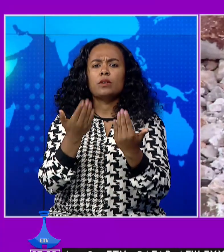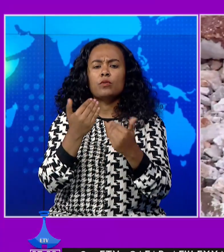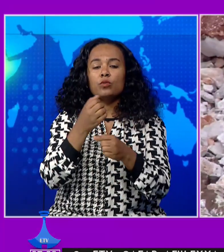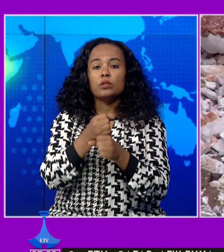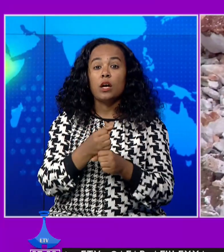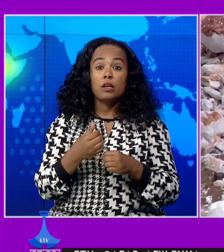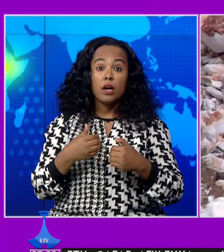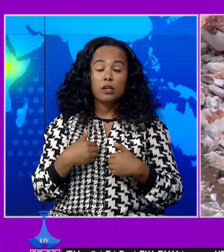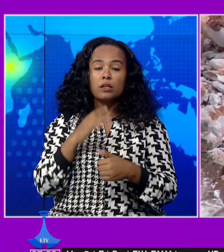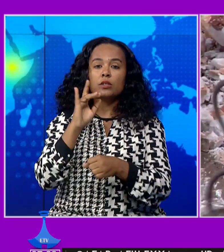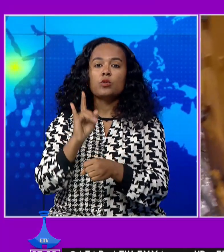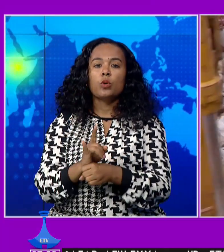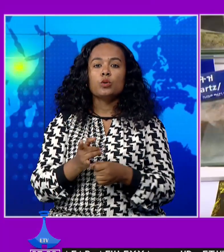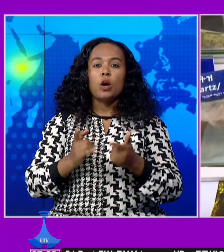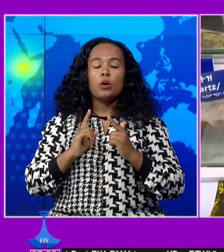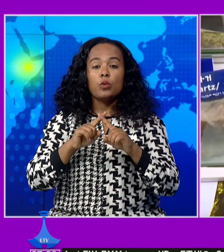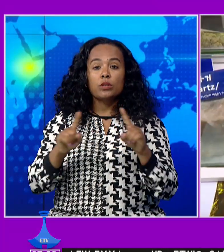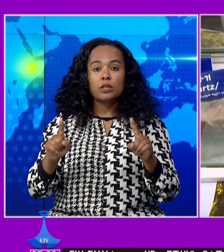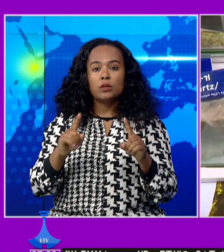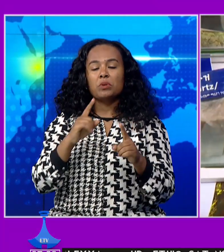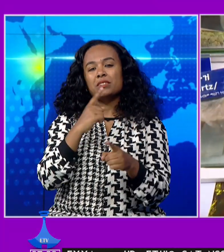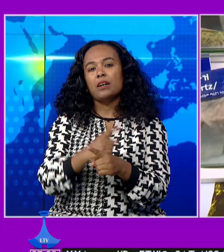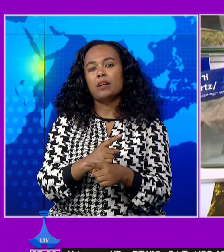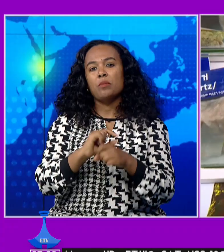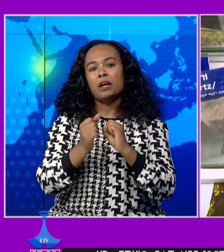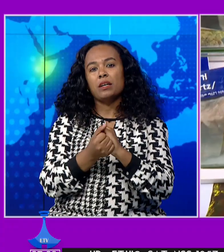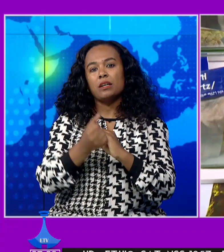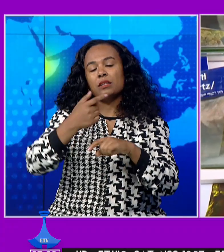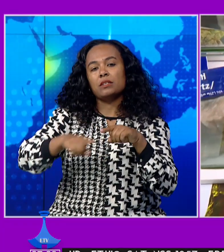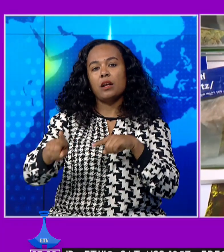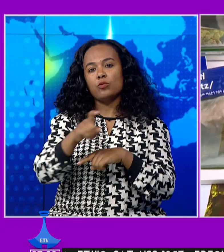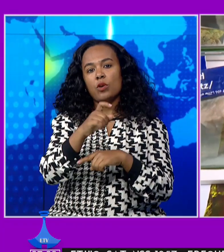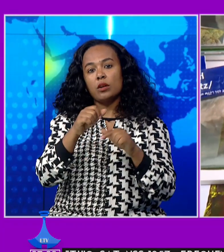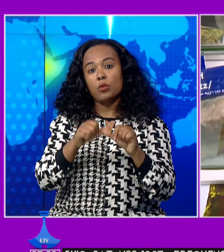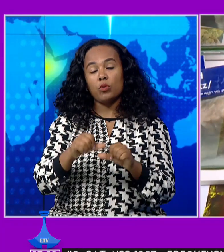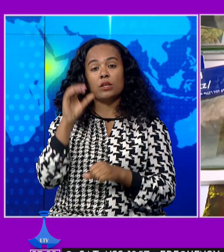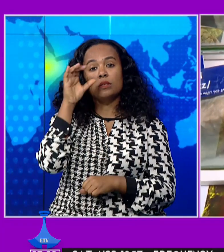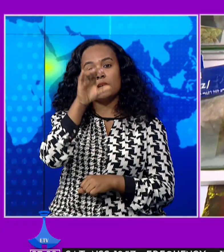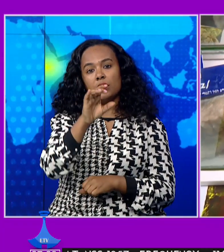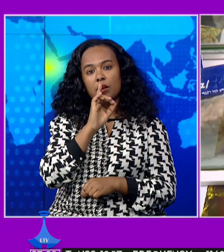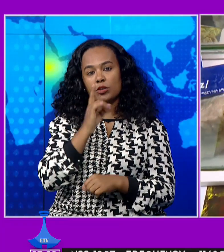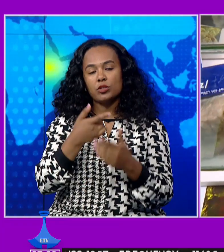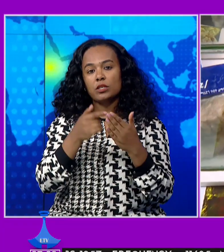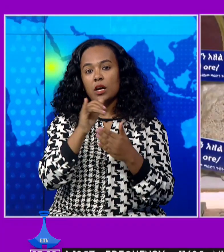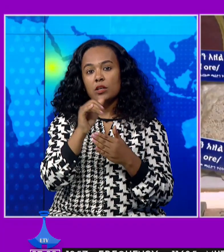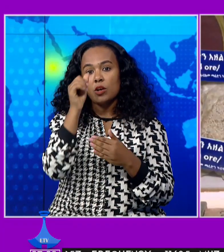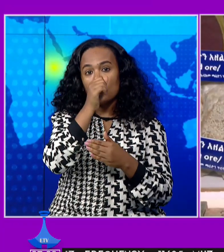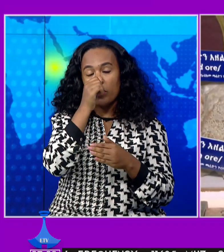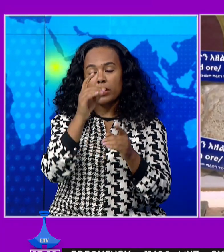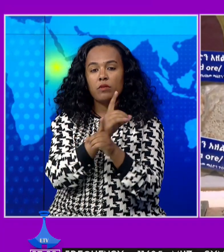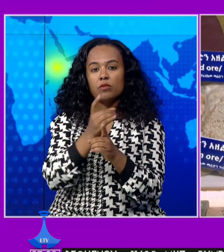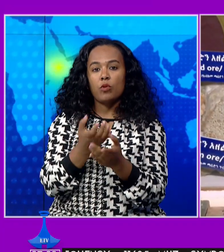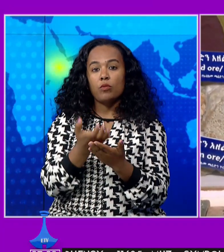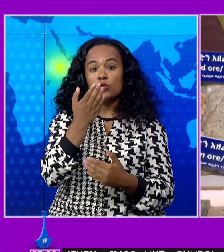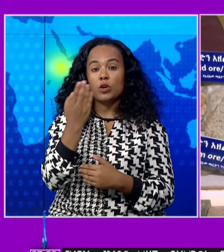ሳለ የዜጎቿ ሕይወት ግን በቅጡ መቀየር የተሳናት ሀገር ሆና ለመቆየት ተገዳለች። እንዲህ ያሉ የኢትዮጵያ የተፈጥሯዊ ሀብቶችን